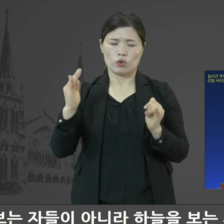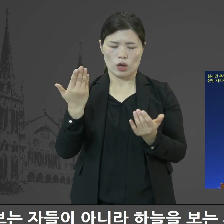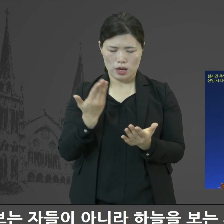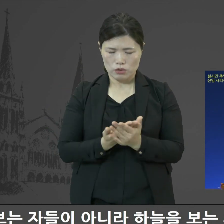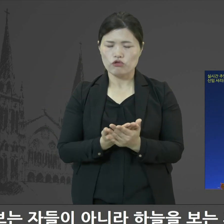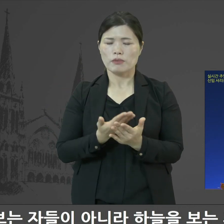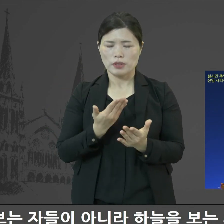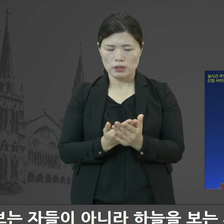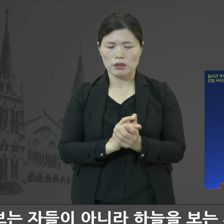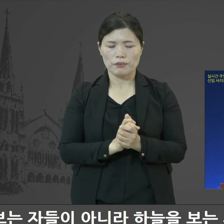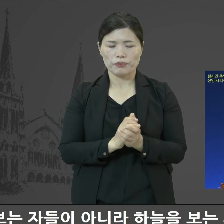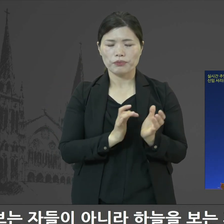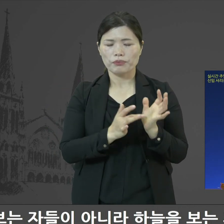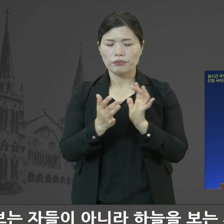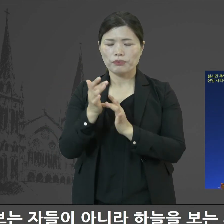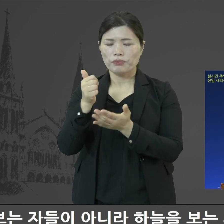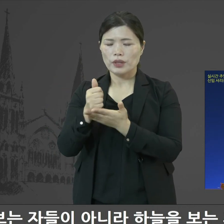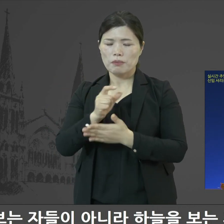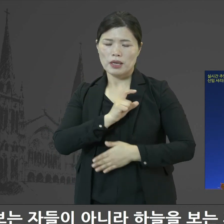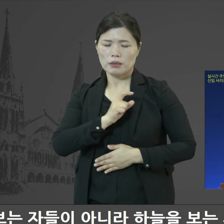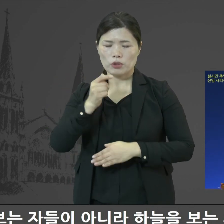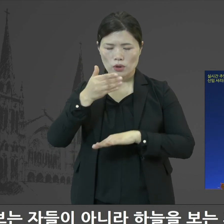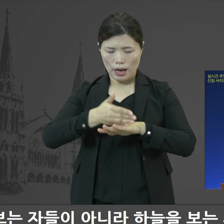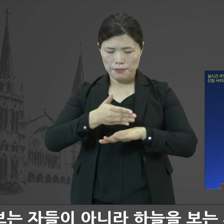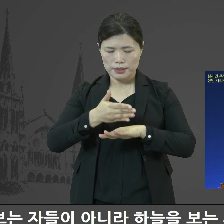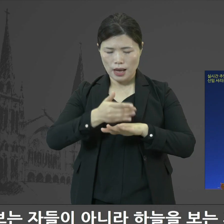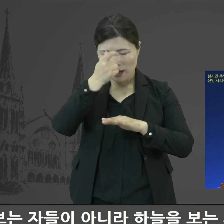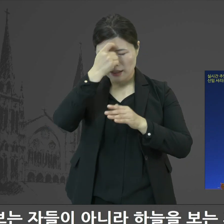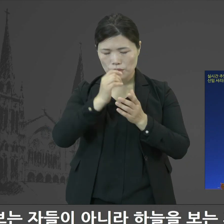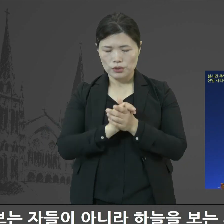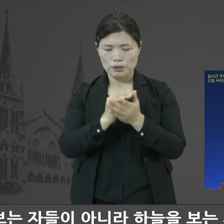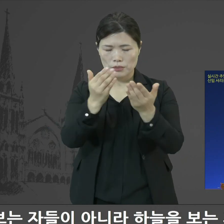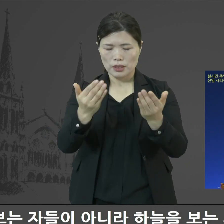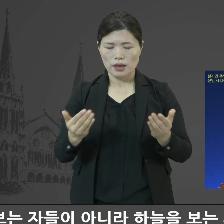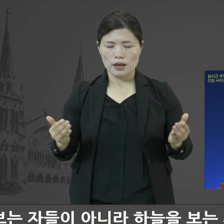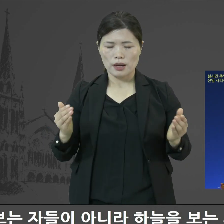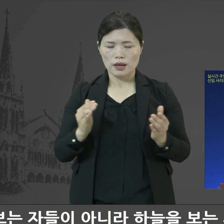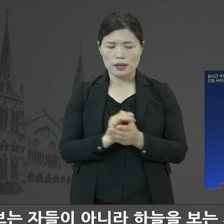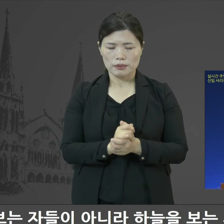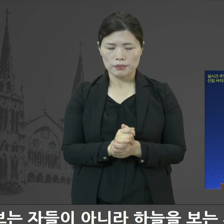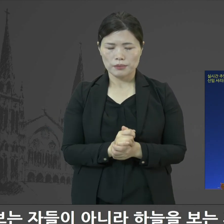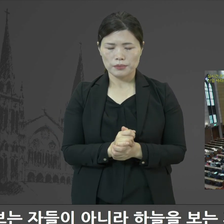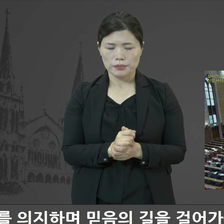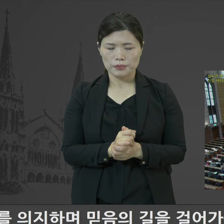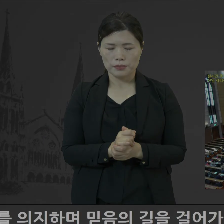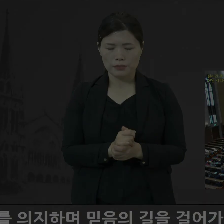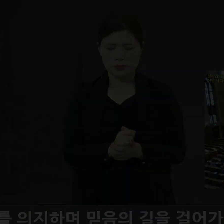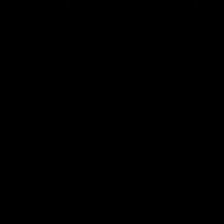주시옵소서. 예수님의 이름으로 감사하며 기도하옵나이다. 아멘.